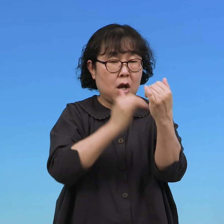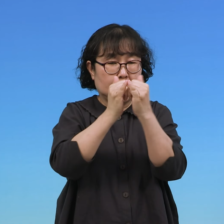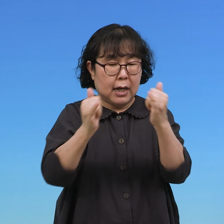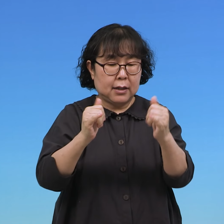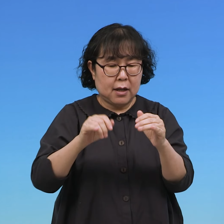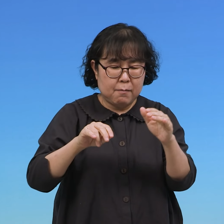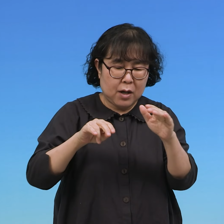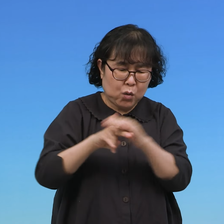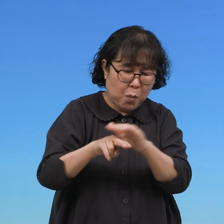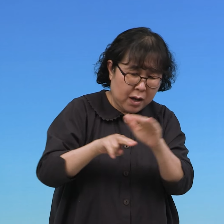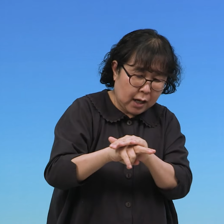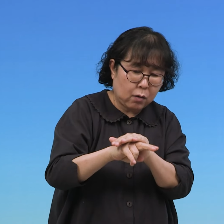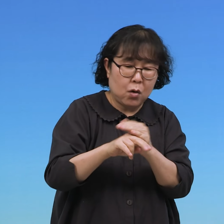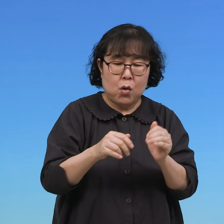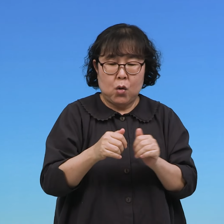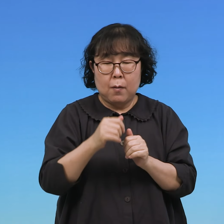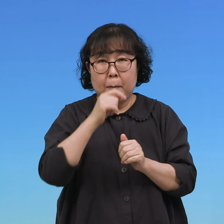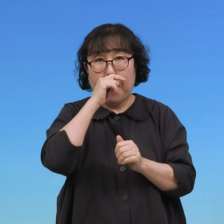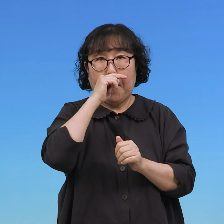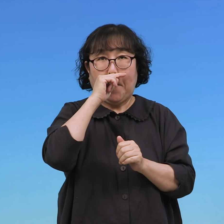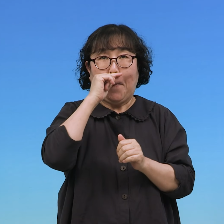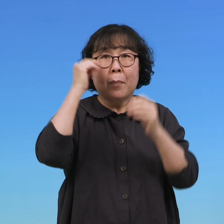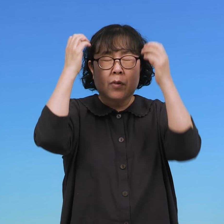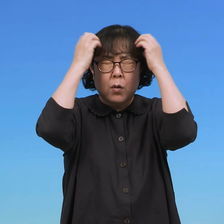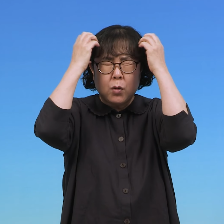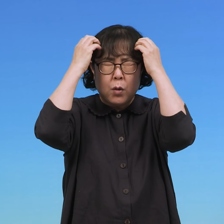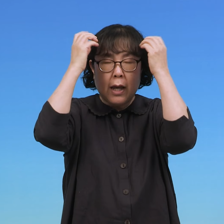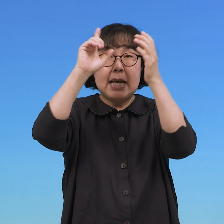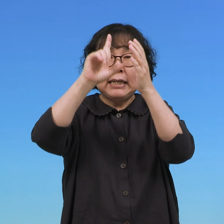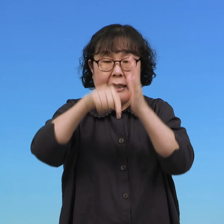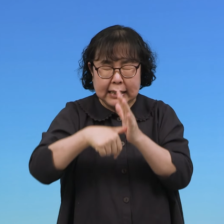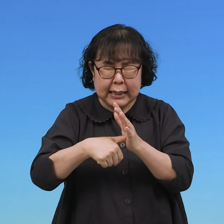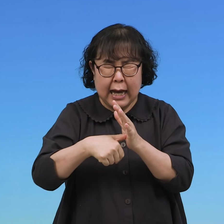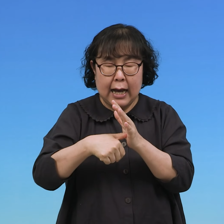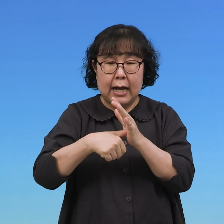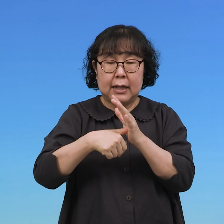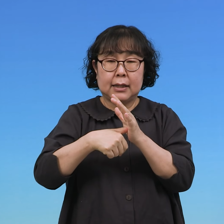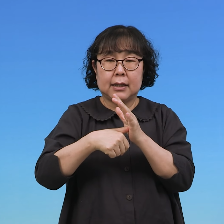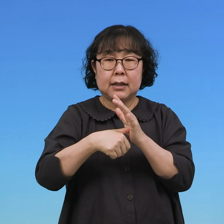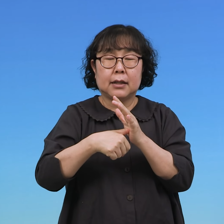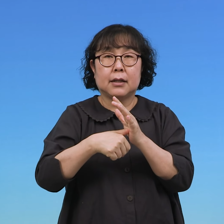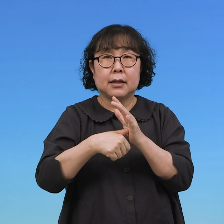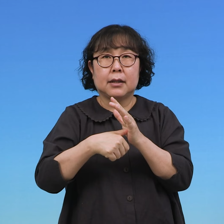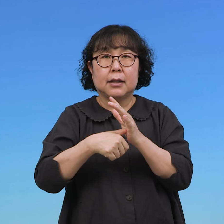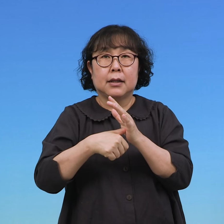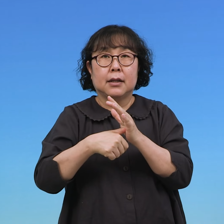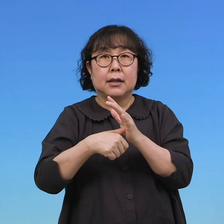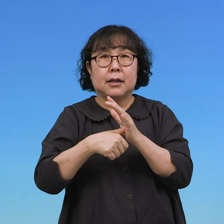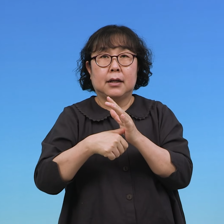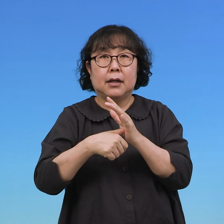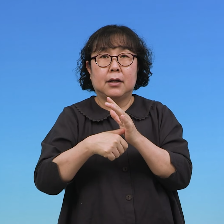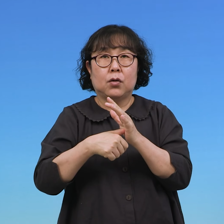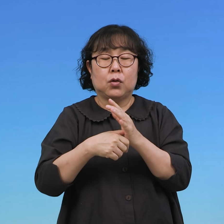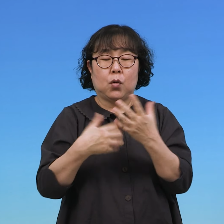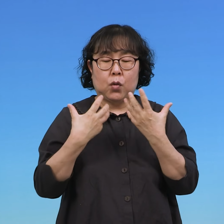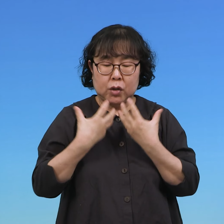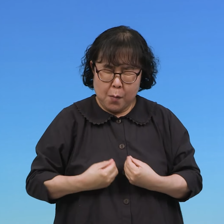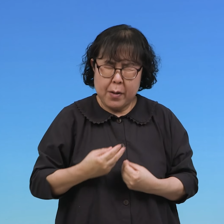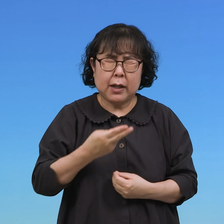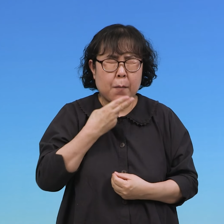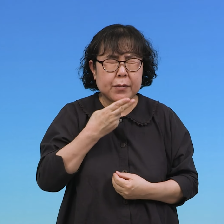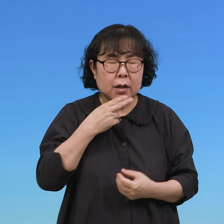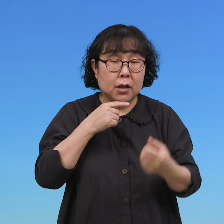쫓겨 정말 고통의 시간을 보내면서도 좌절하지 않고, 좌절했다고도 벌떡벌떡 일어날 수 있었던 것은 다윗이 가지고